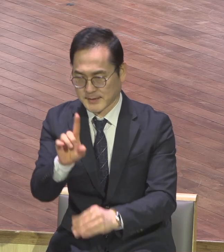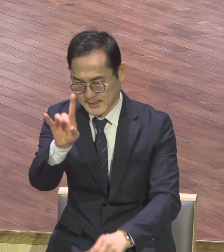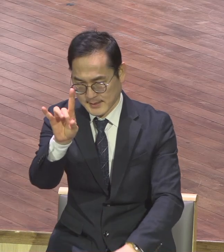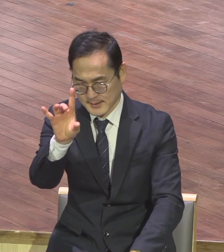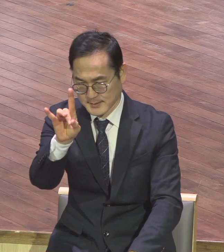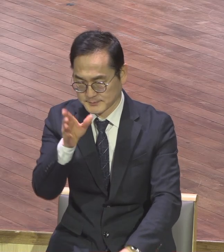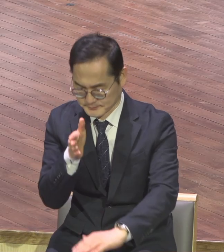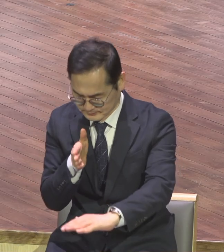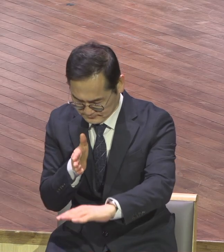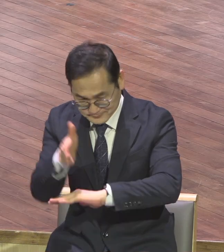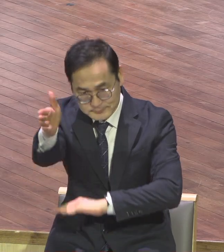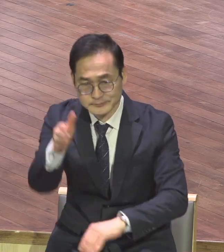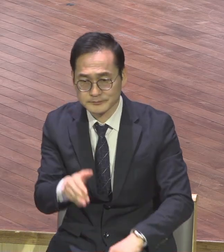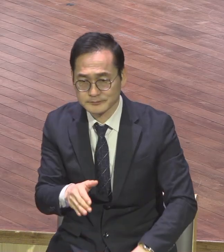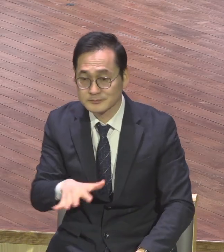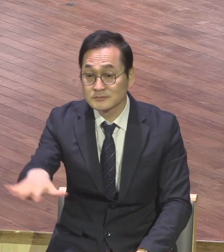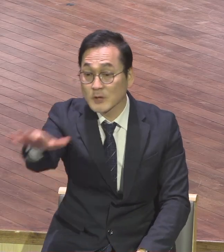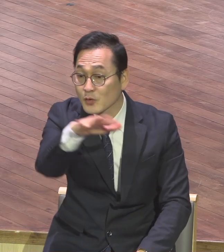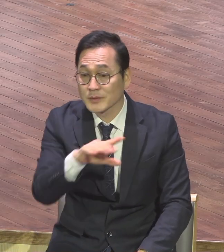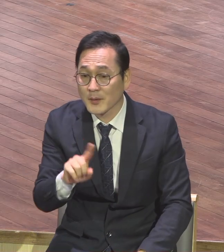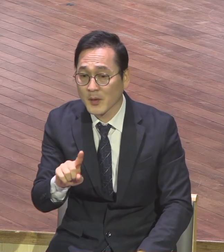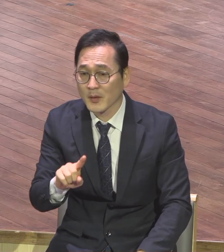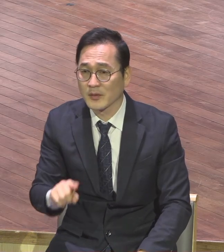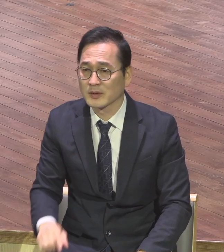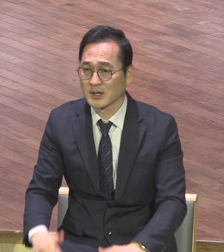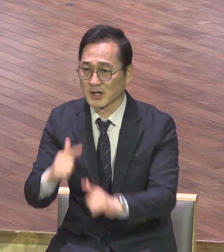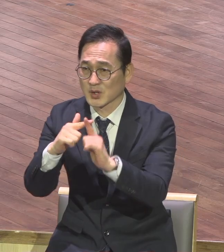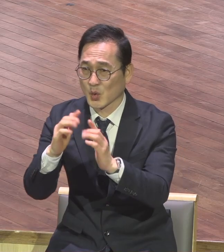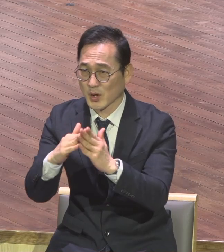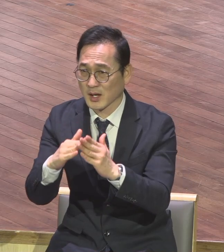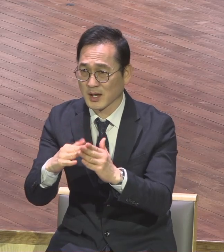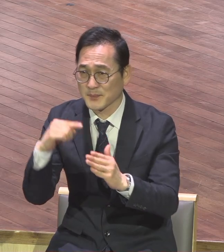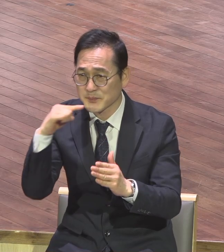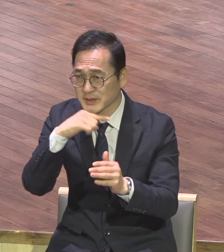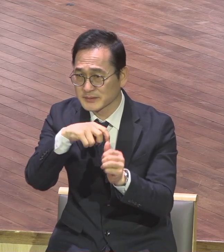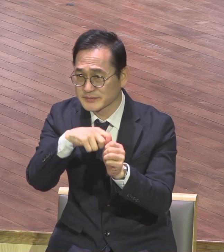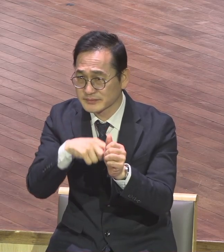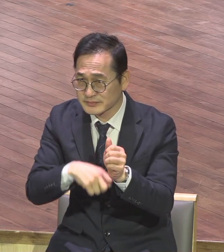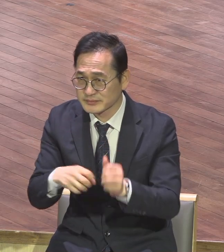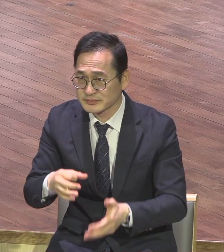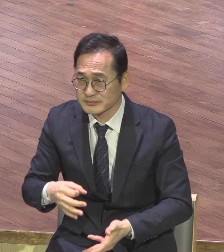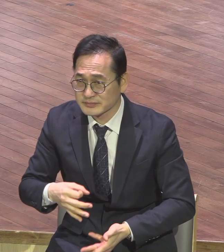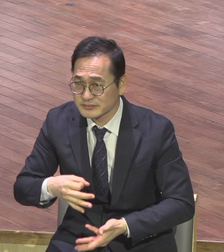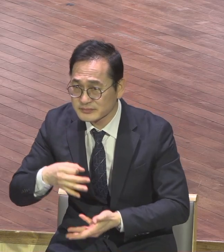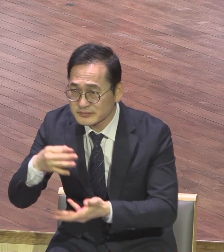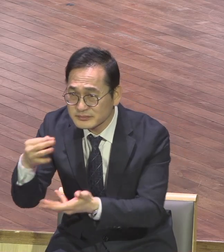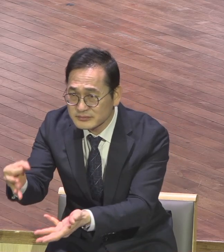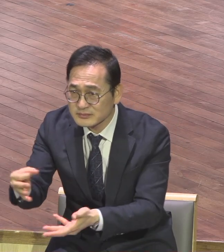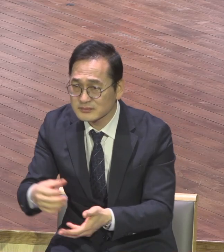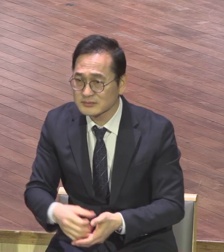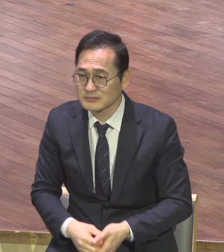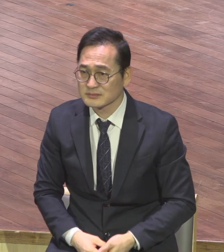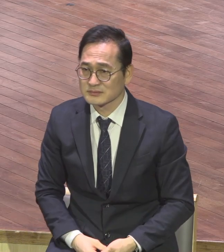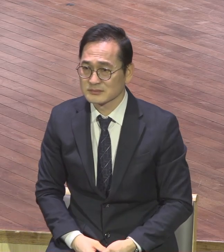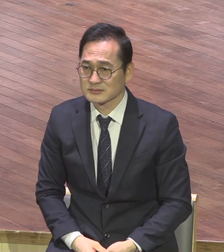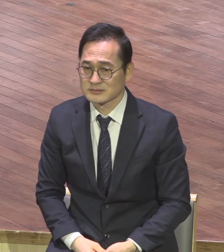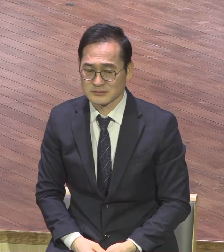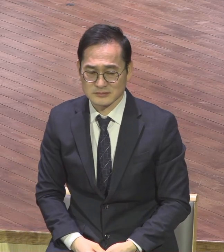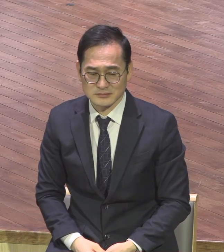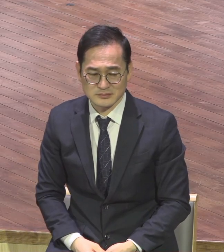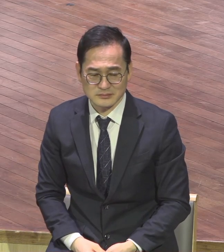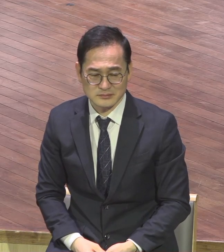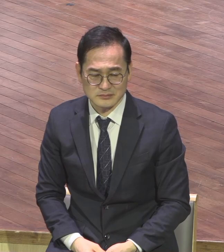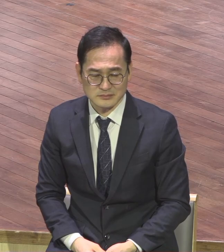있습니까? 아이고 헌당한다고 죽으라고 해가지고 헌당했더니 막 숨도 쉬기도 전에